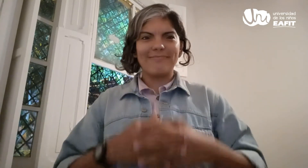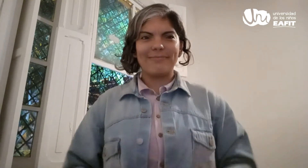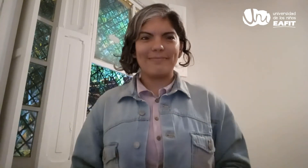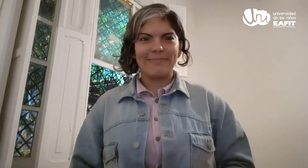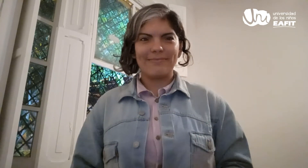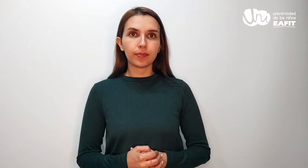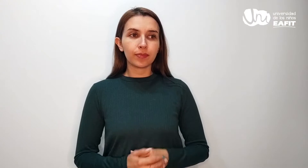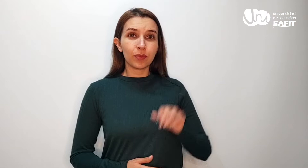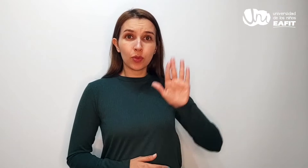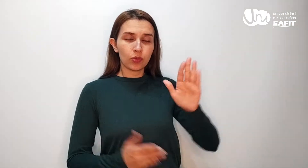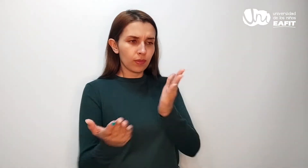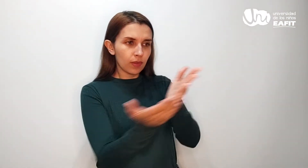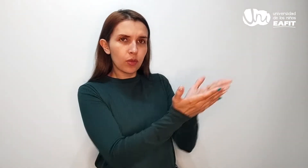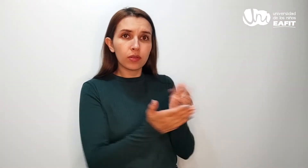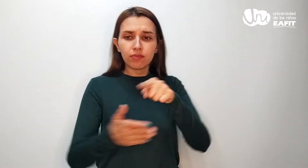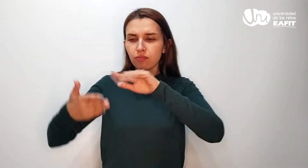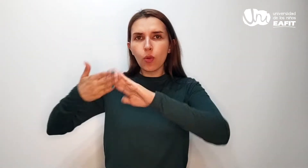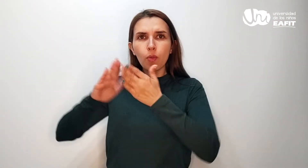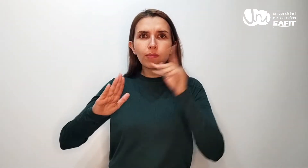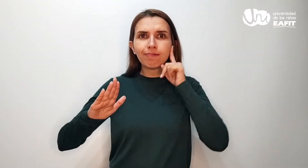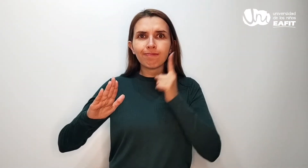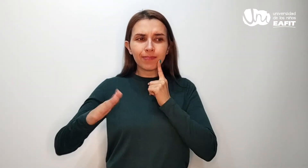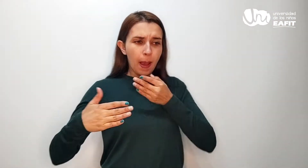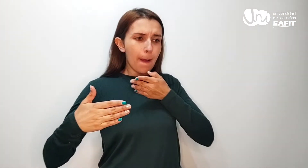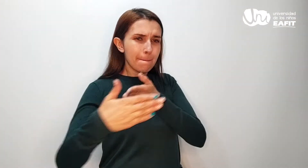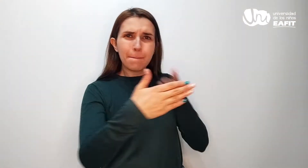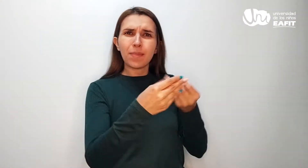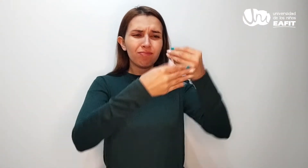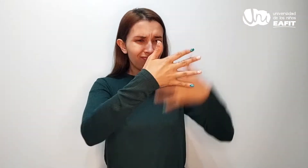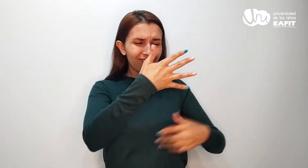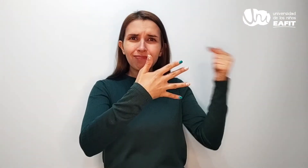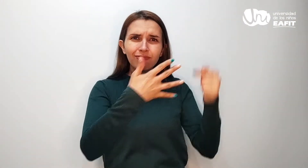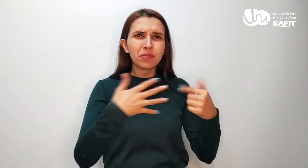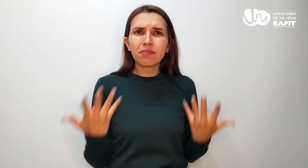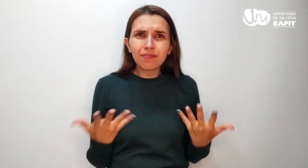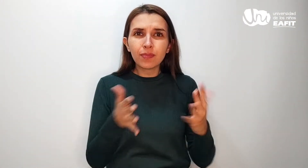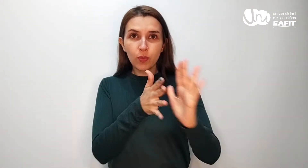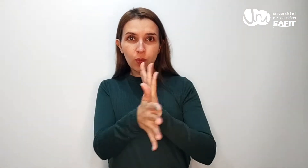de señas. ¿Qué tipo de barreras y dificultades hay en el sistema educativo para las comunidades